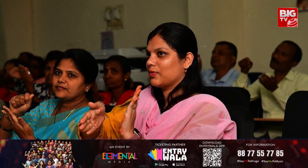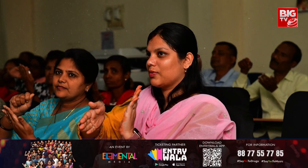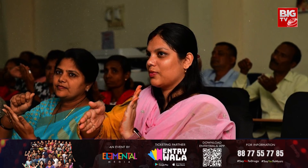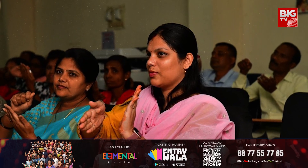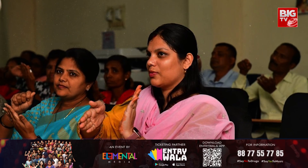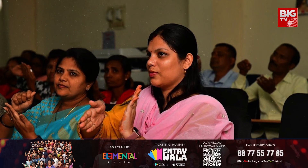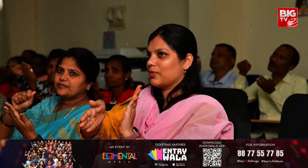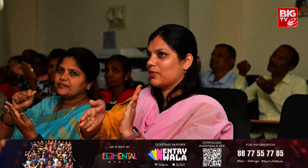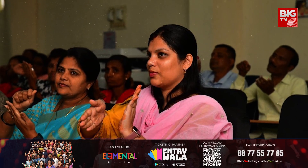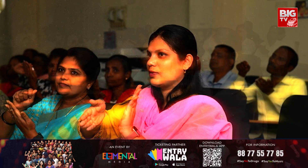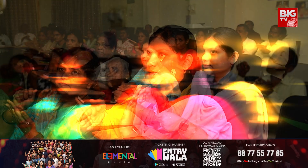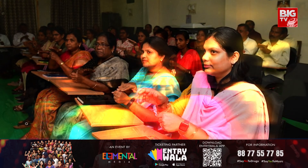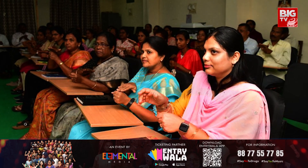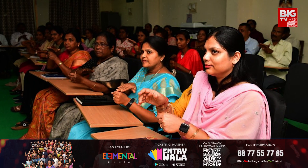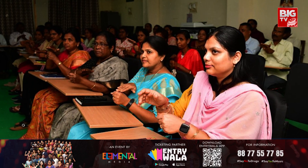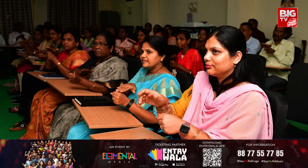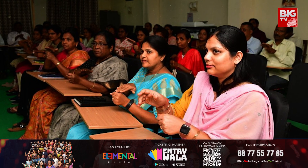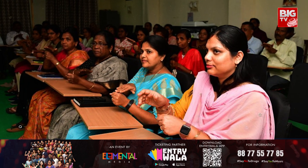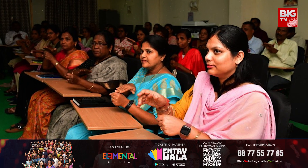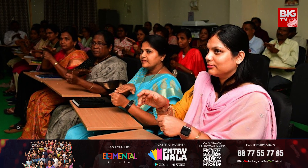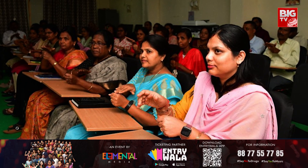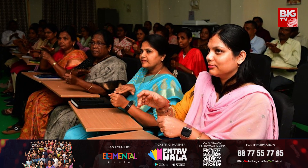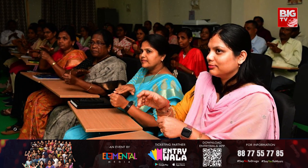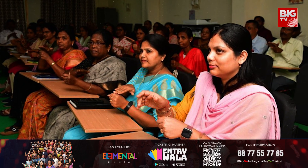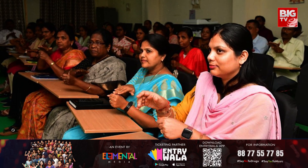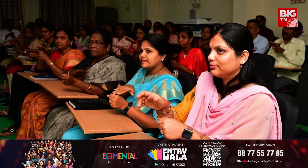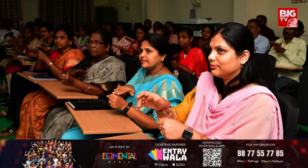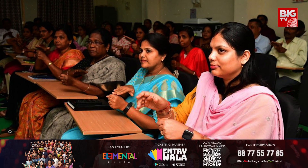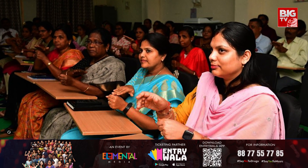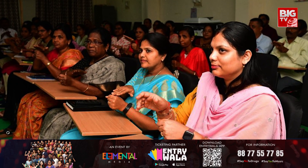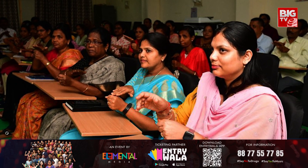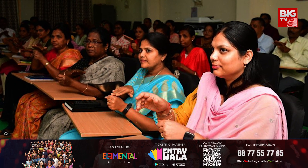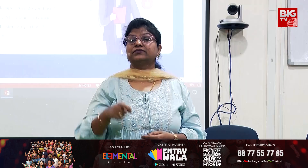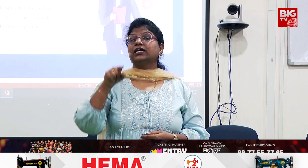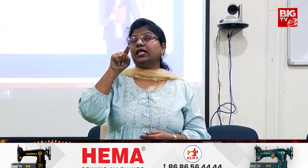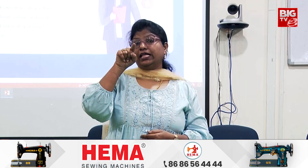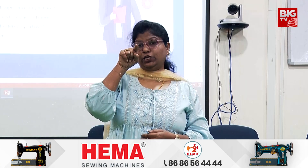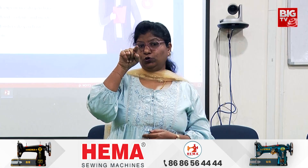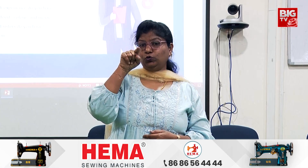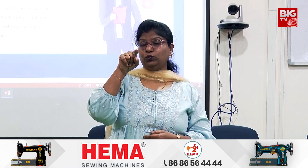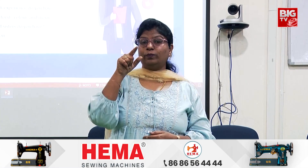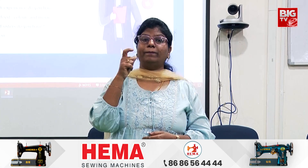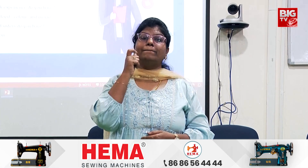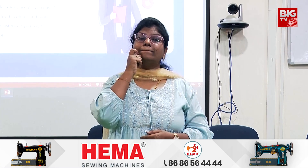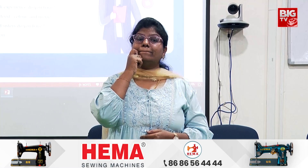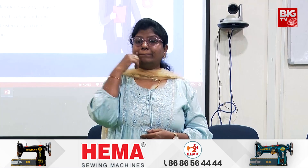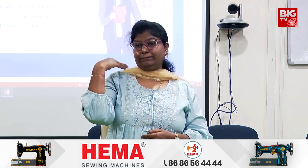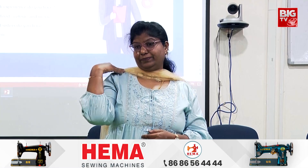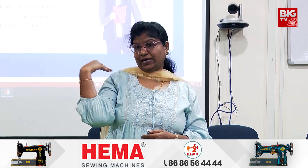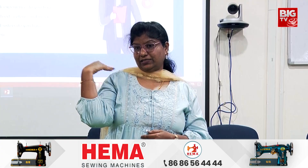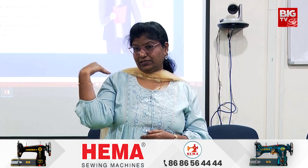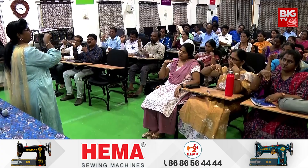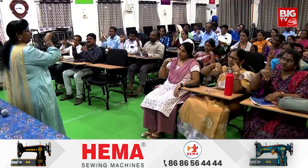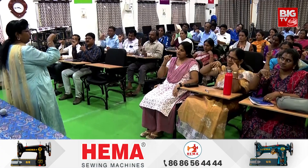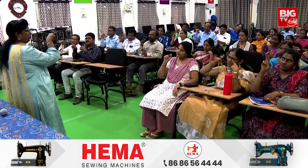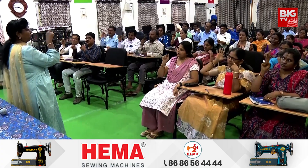అన్న విషయం తమకు తెలిసిందని చెబుతున్నారు. ఇకపై తమ దగ్గరకు వచ్చిన దివ్యాంగుల సమస్యను వారి భాషలోని విని బదిరుల సమస్యలోనే సమాధానం ఇస్తానని